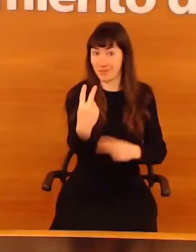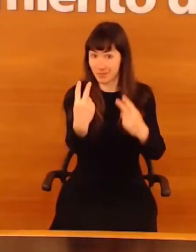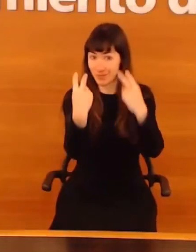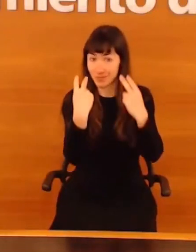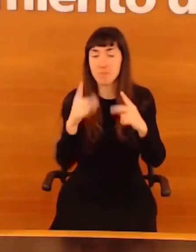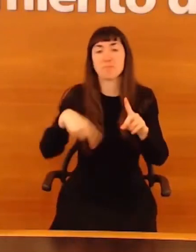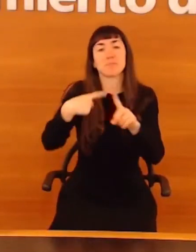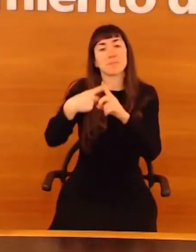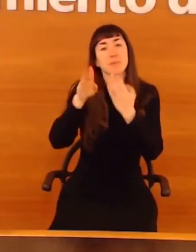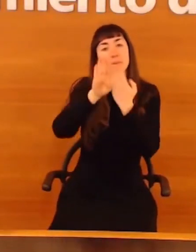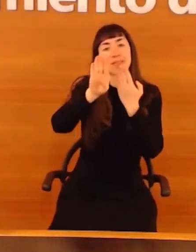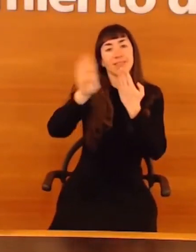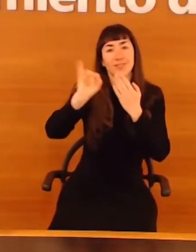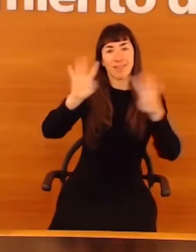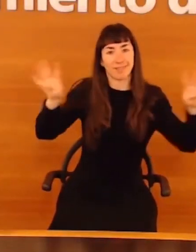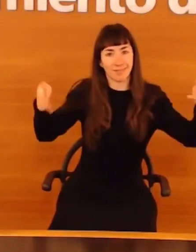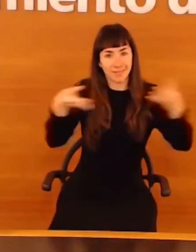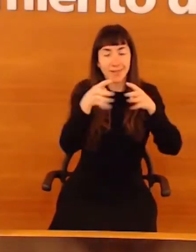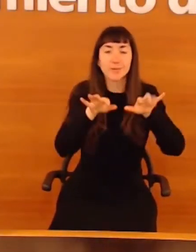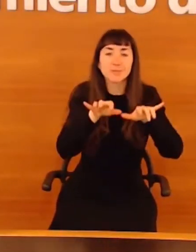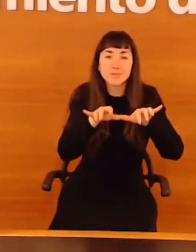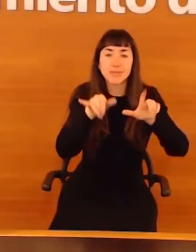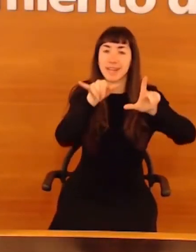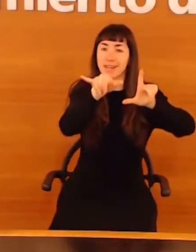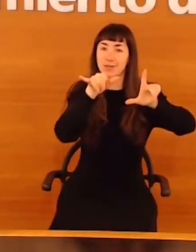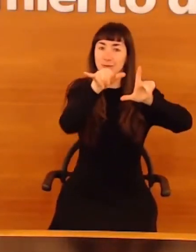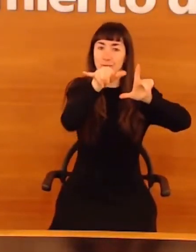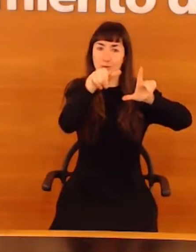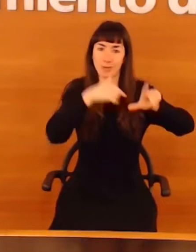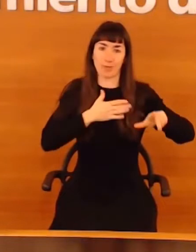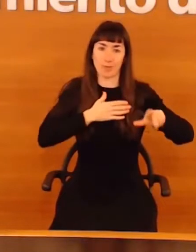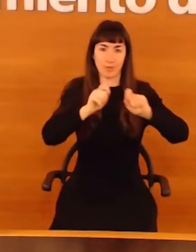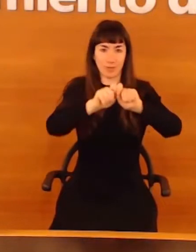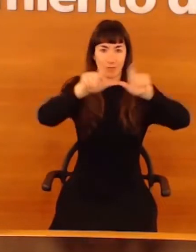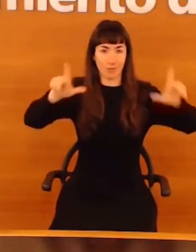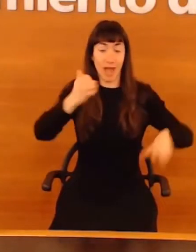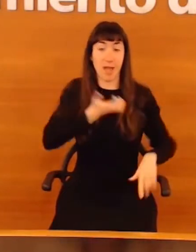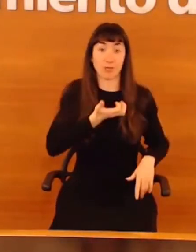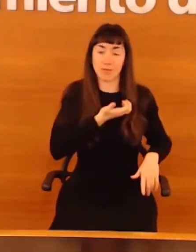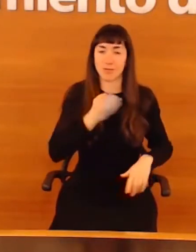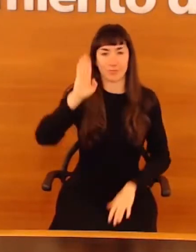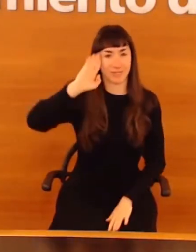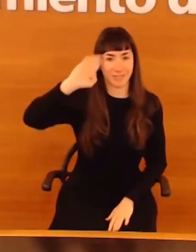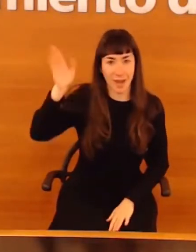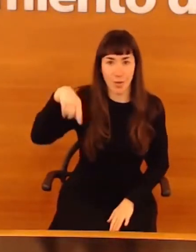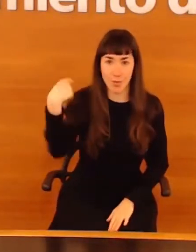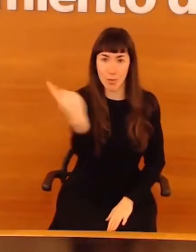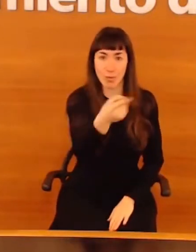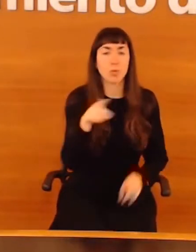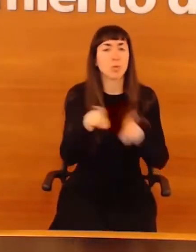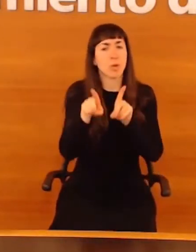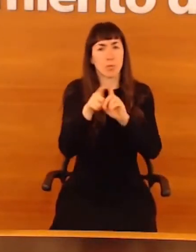todos aquellos convecinos que están conectados a este canal de YouTube de nuestro ayuntamiento en un ejercicio de